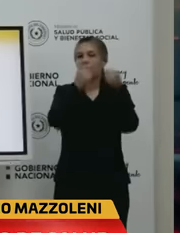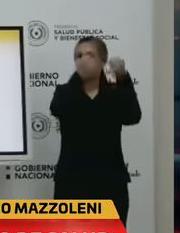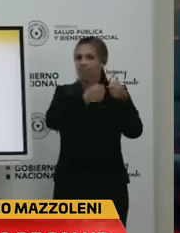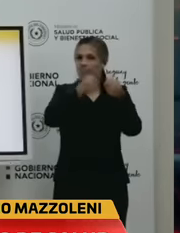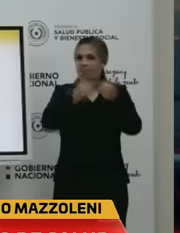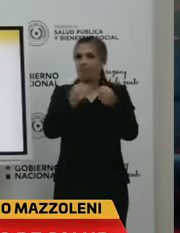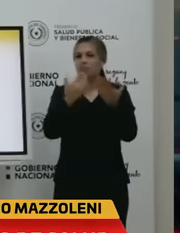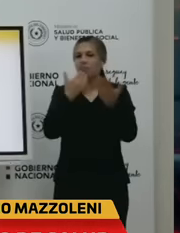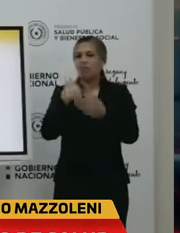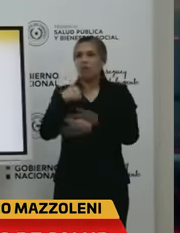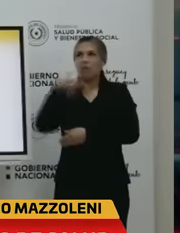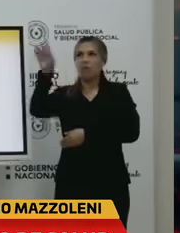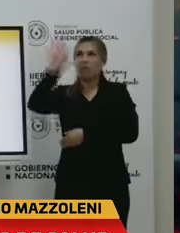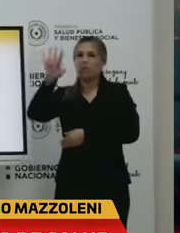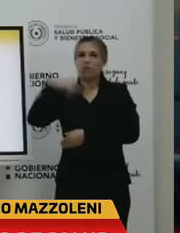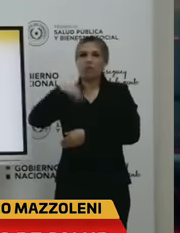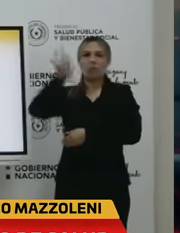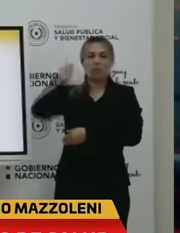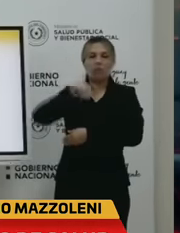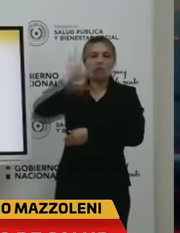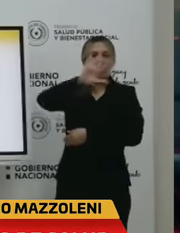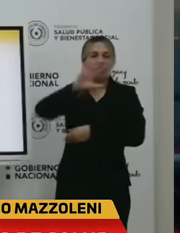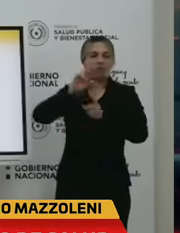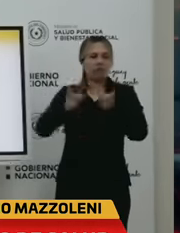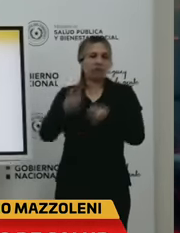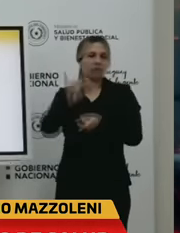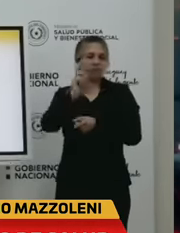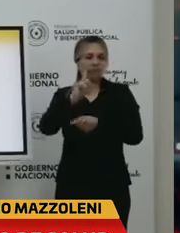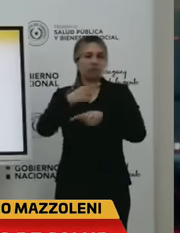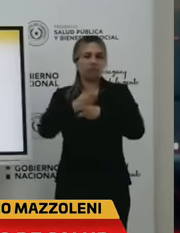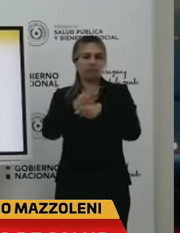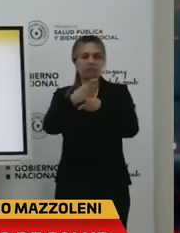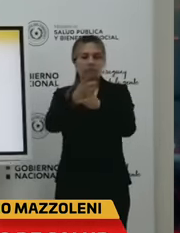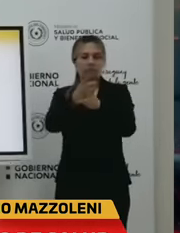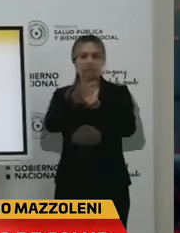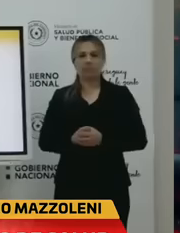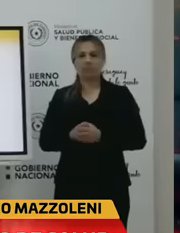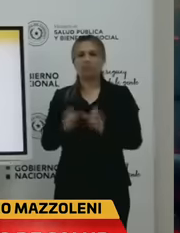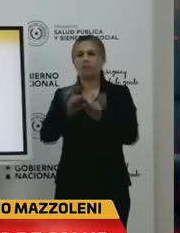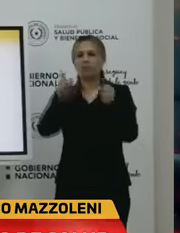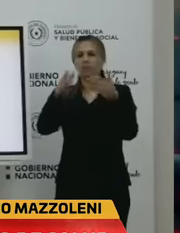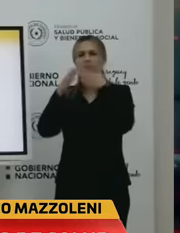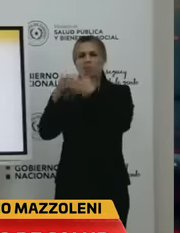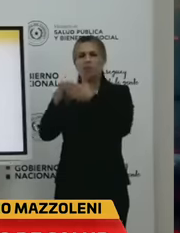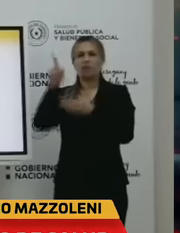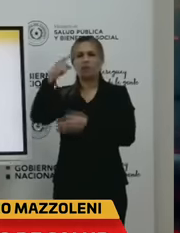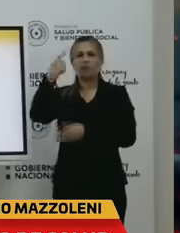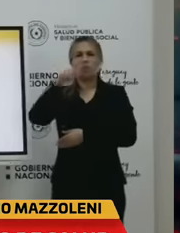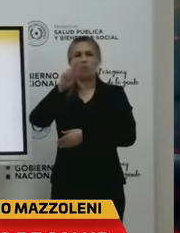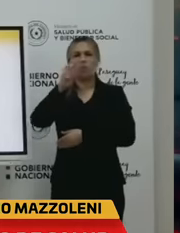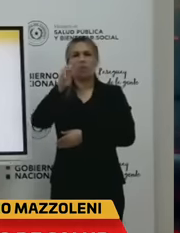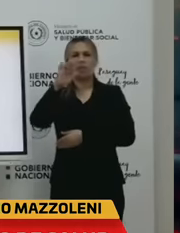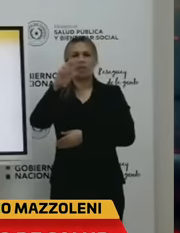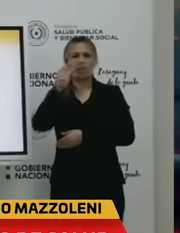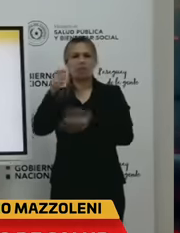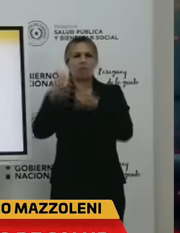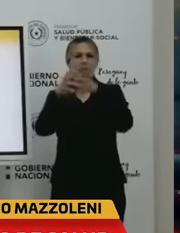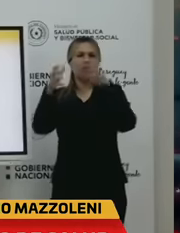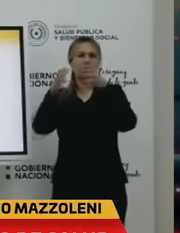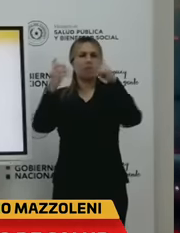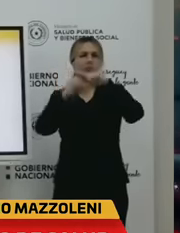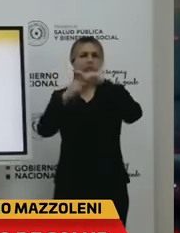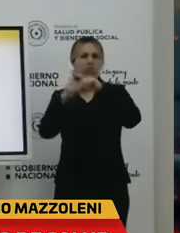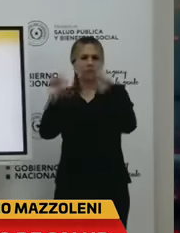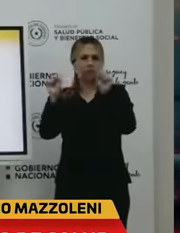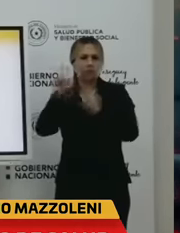cometer los mismos errores. ¿Podría explayarse más sobre las razones del aumento de casos en Guairá y cómo se actuará ahí?